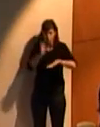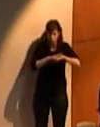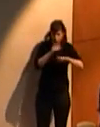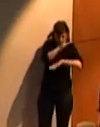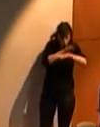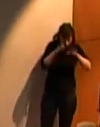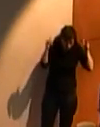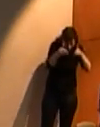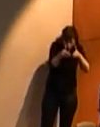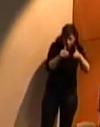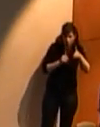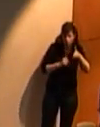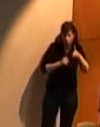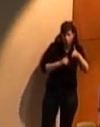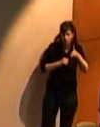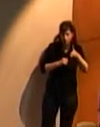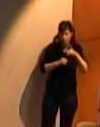coup,